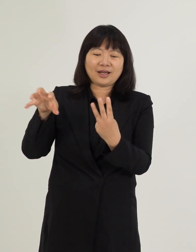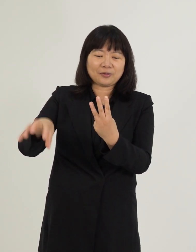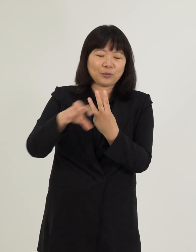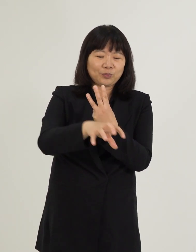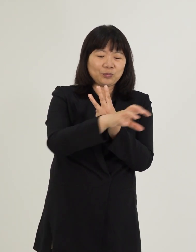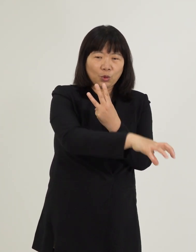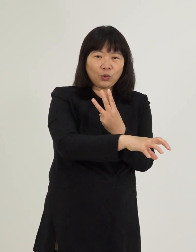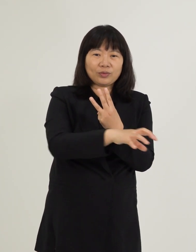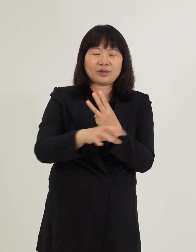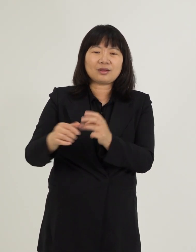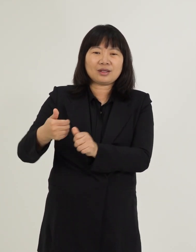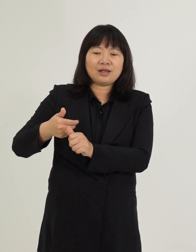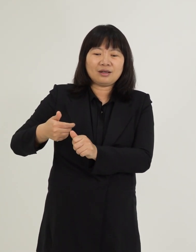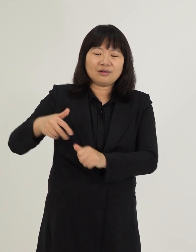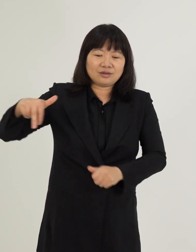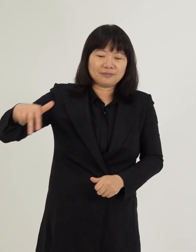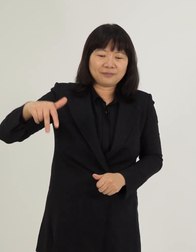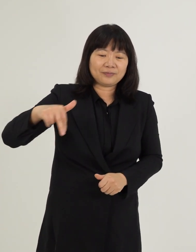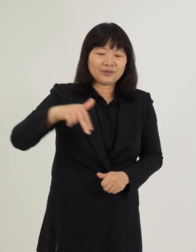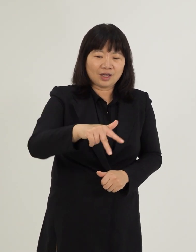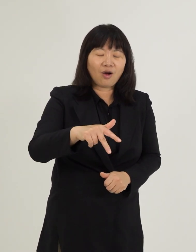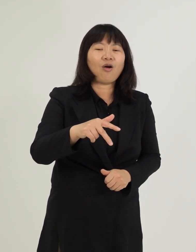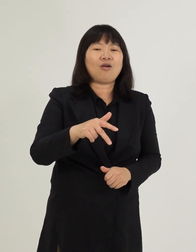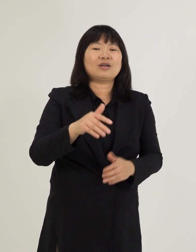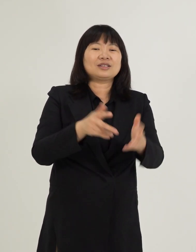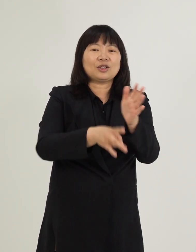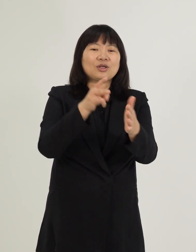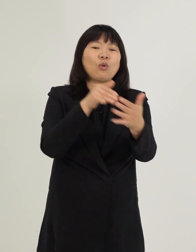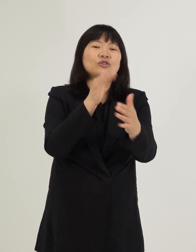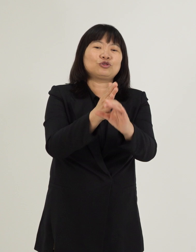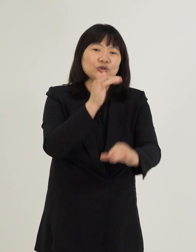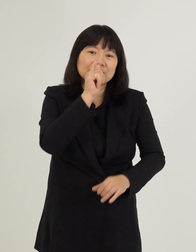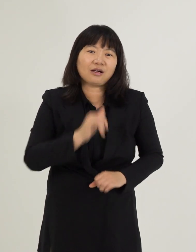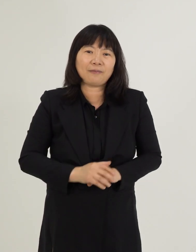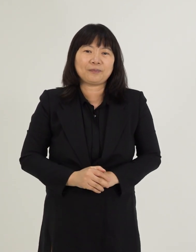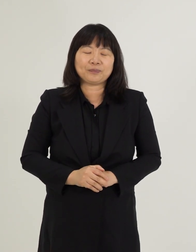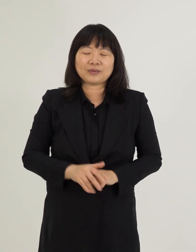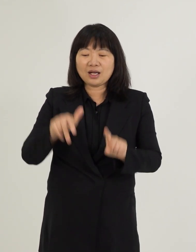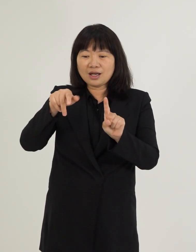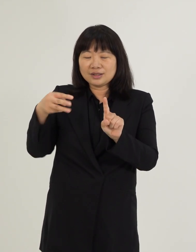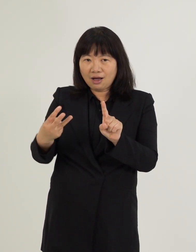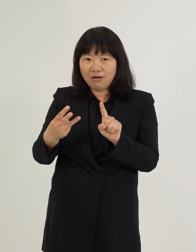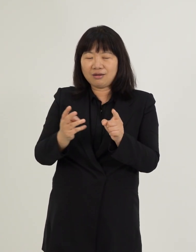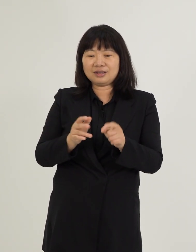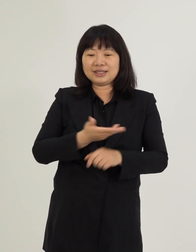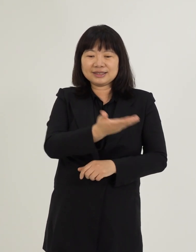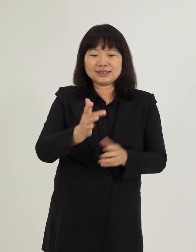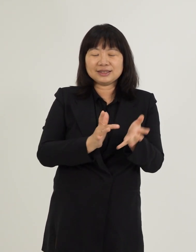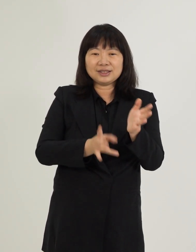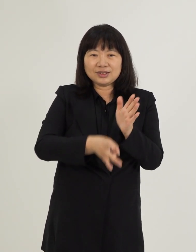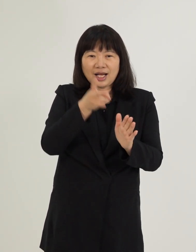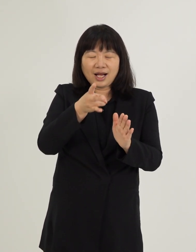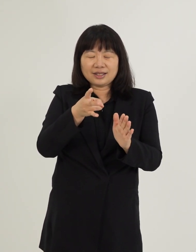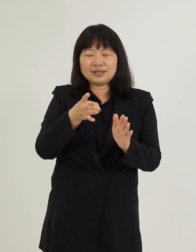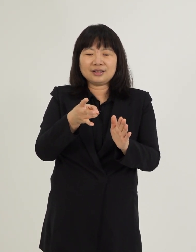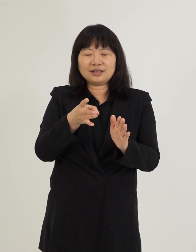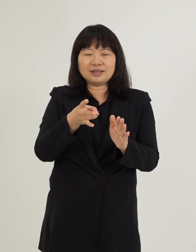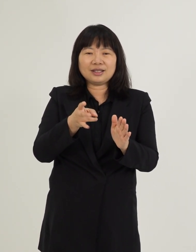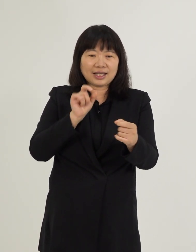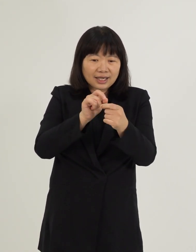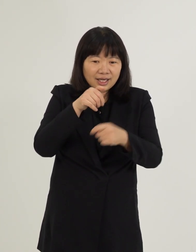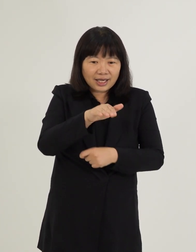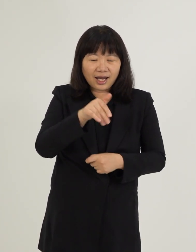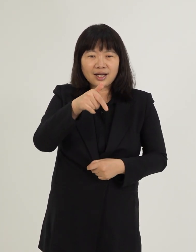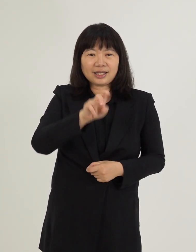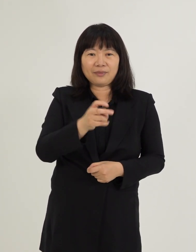성경을 보십시다. 1절. 그들이 예루살렘에 가까이 가서 감람산 벳박에 이르렀을 때 예수께서